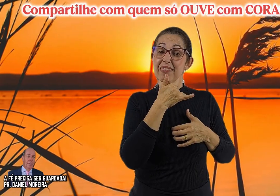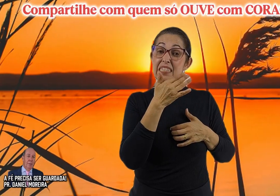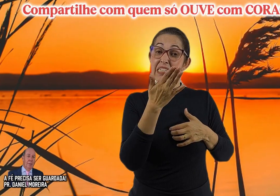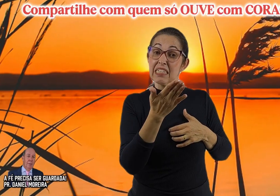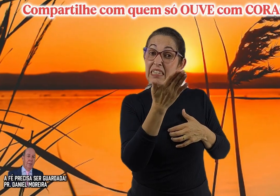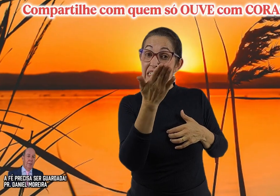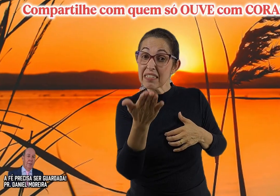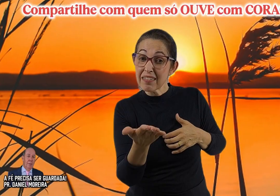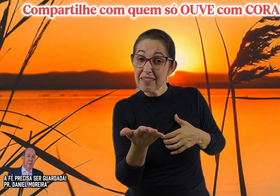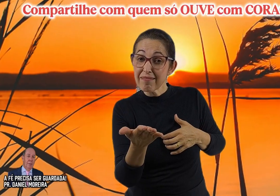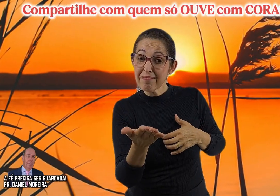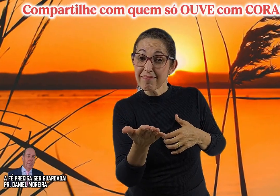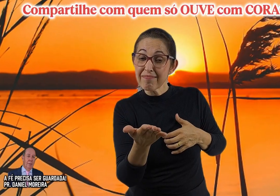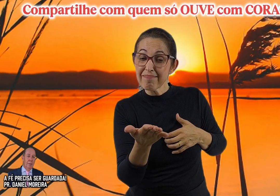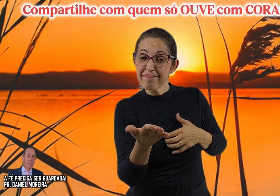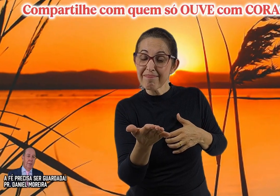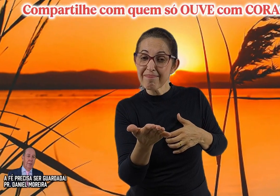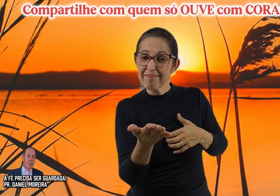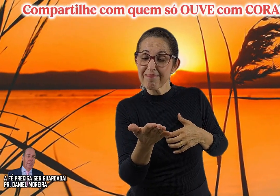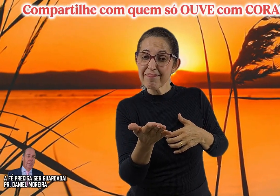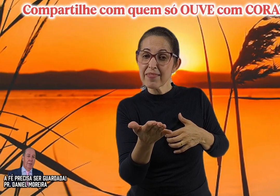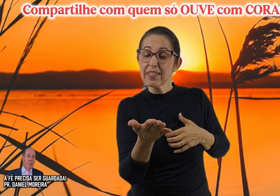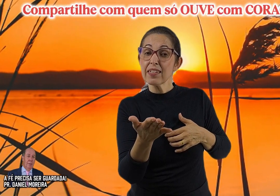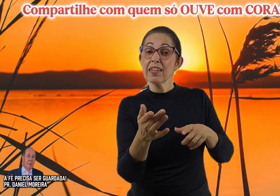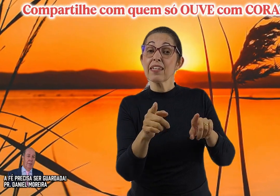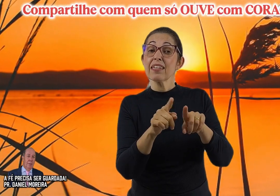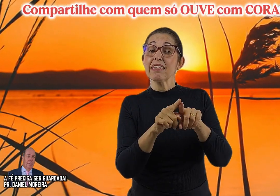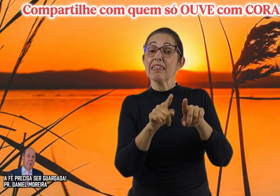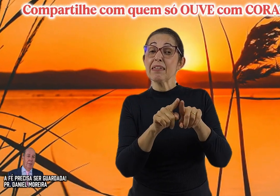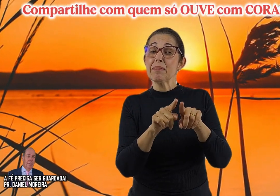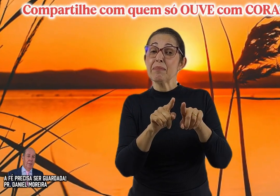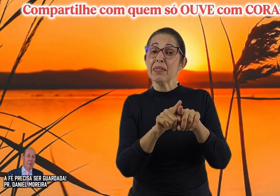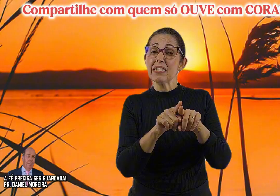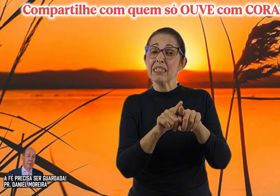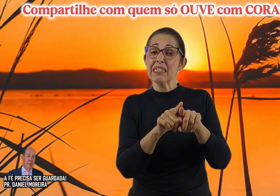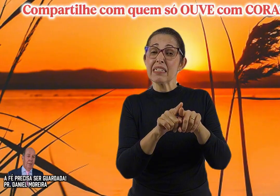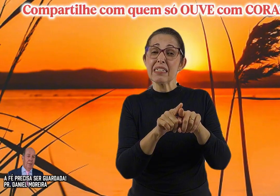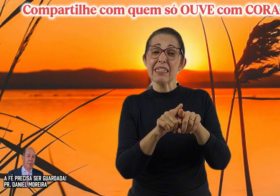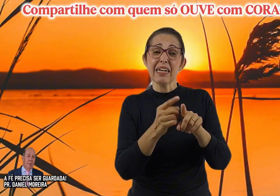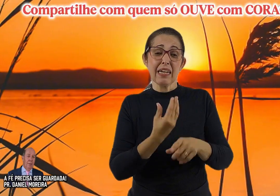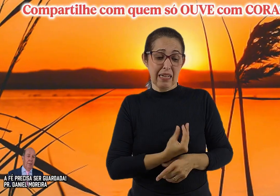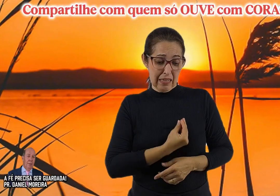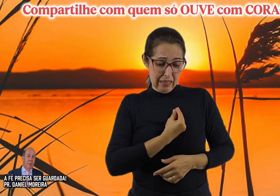Elas estão coroadas por um abismo sem fundo.